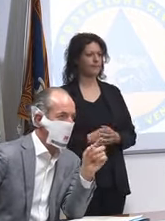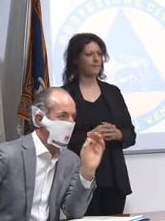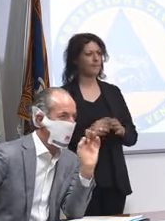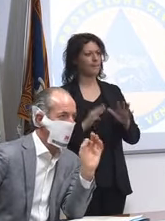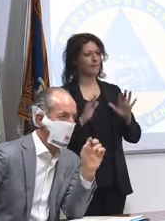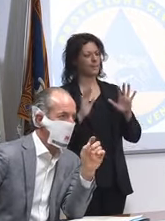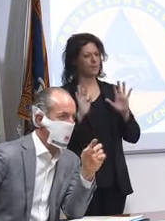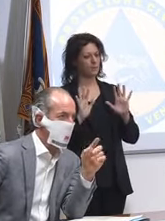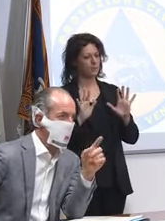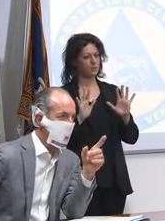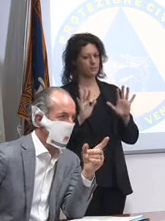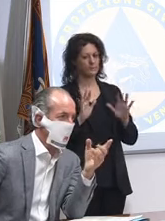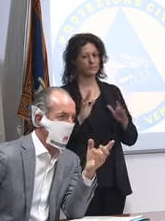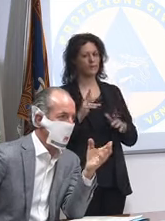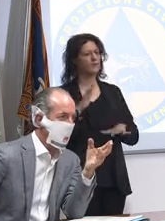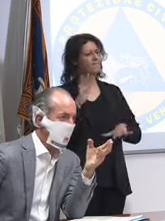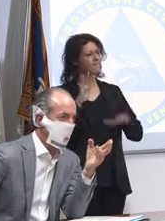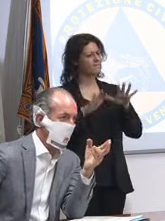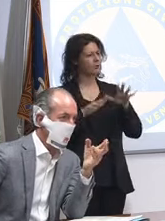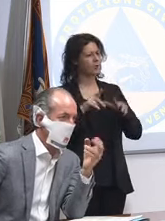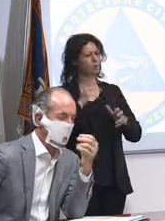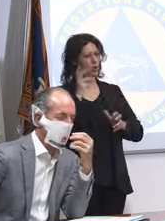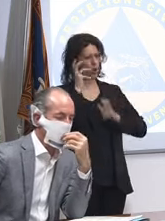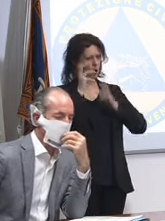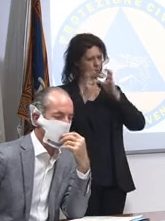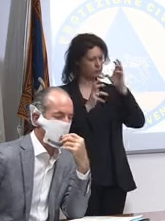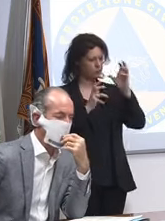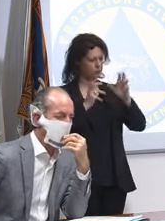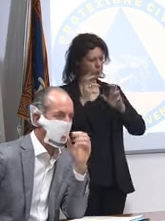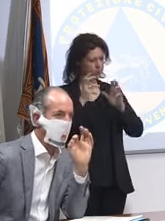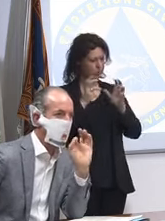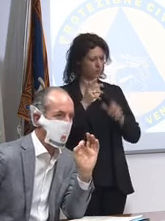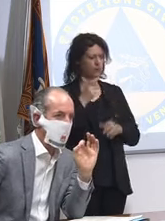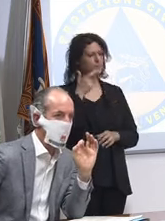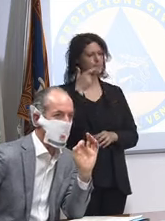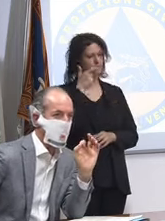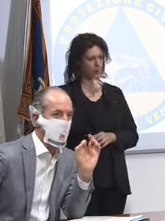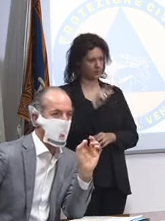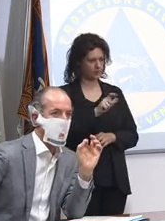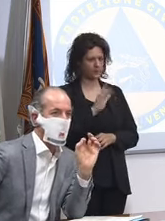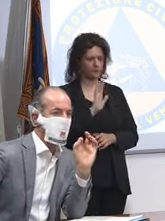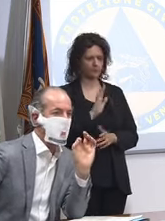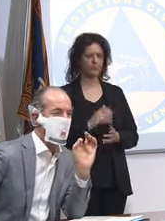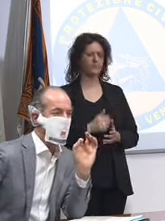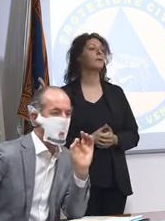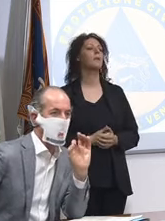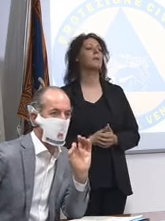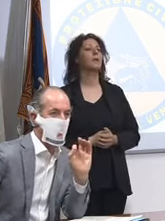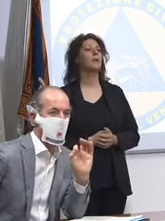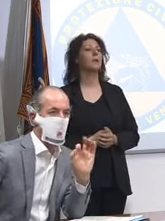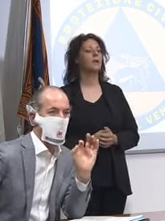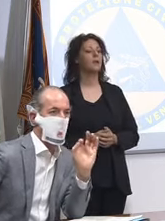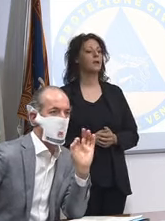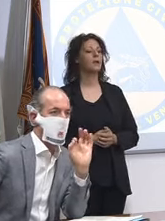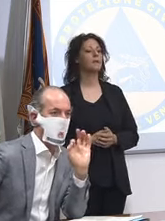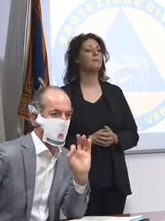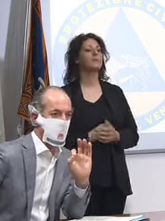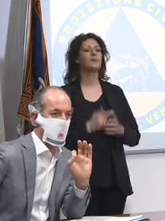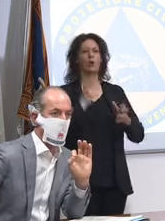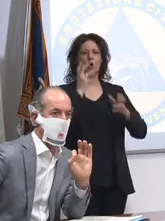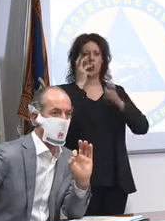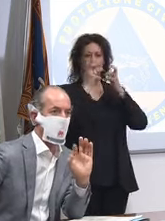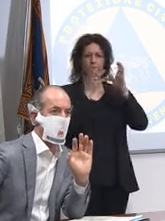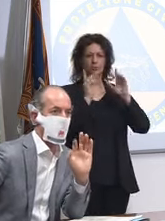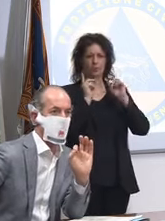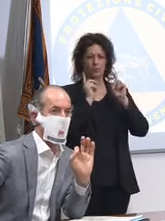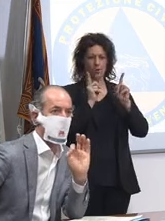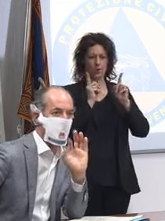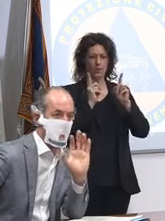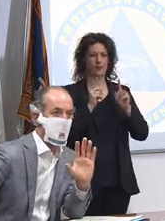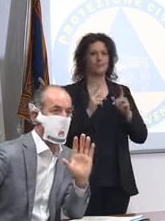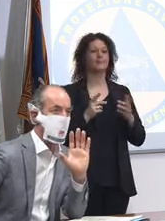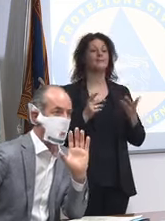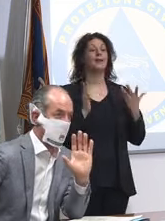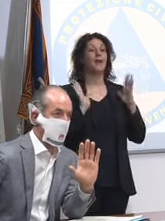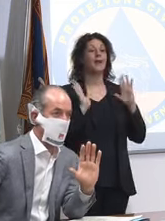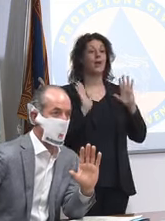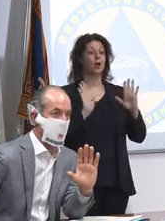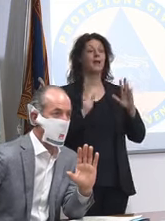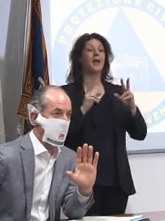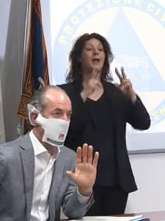un elemento di confusione, mi approfitto della tua domanda, è qui. Si confonde lo studio, cioè la